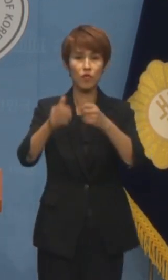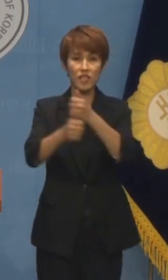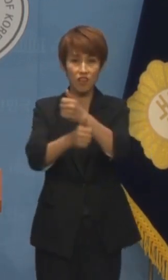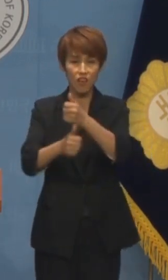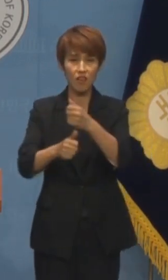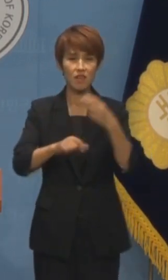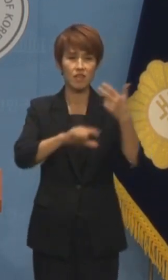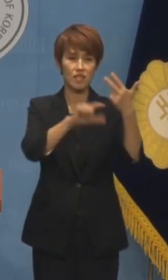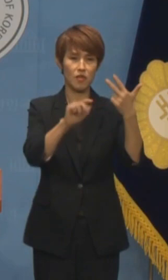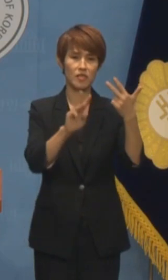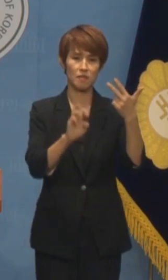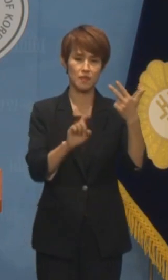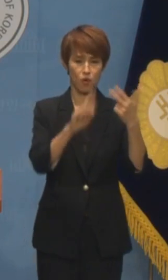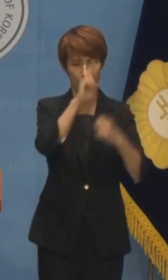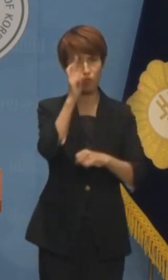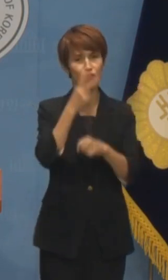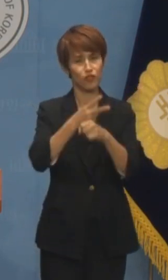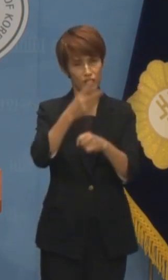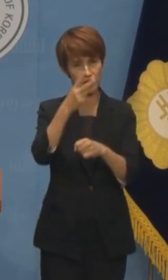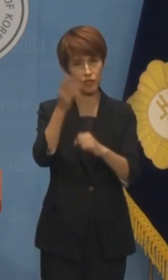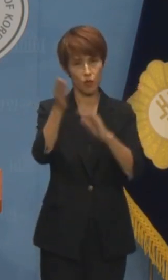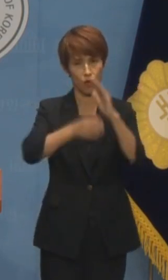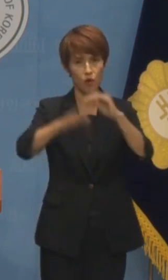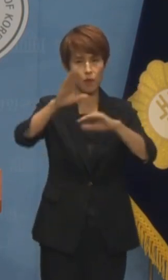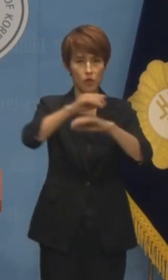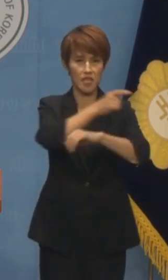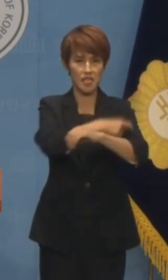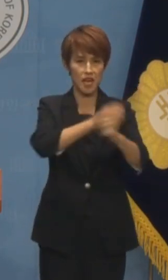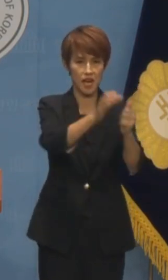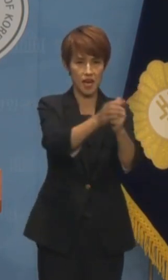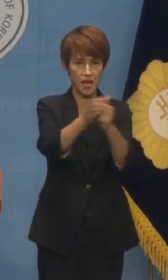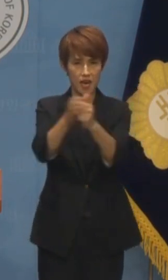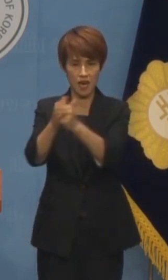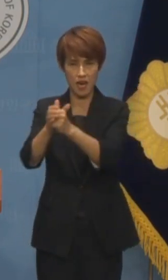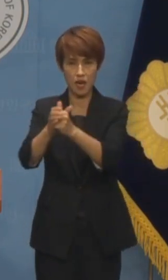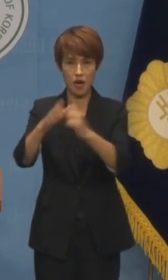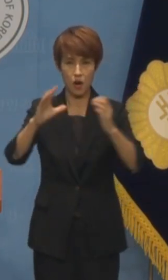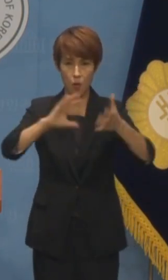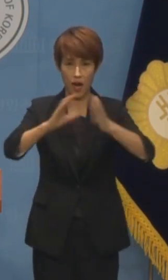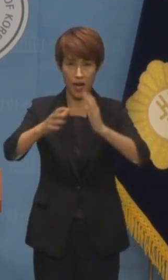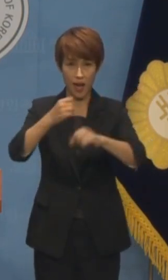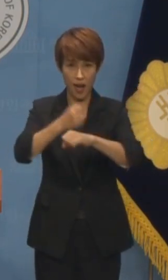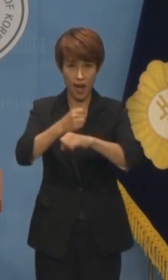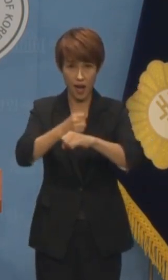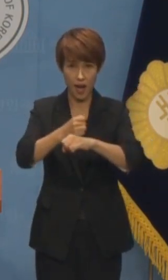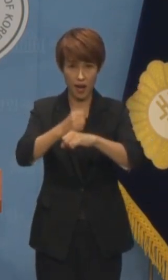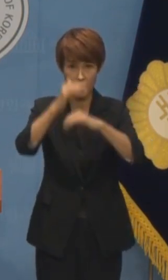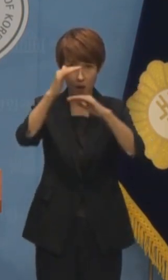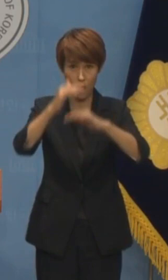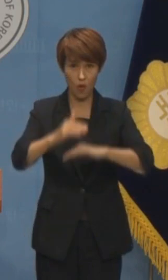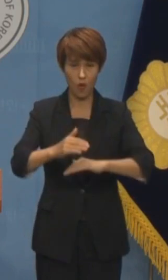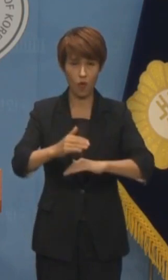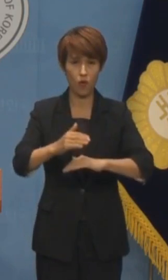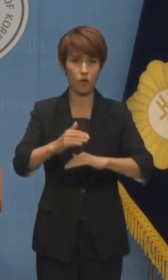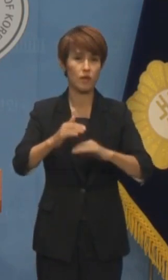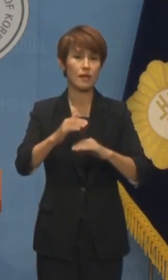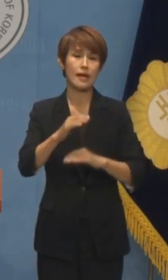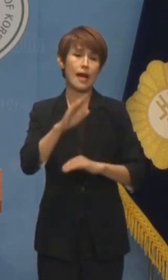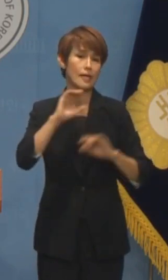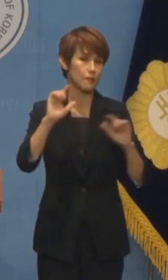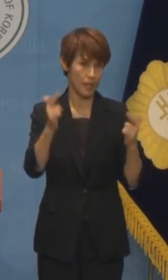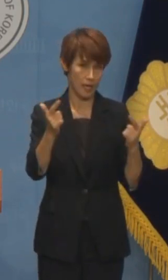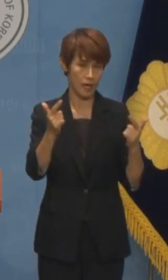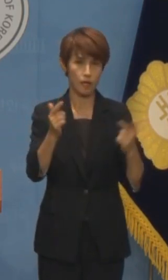방통위에서 7월 31일 오후 2시 공영방송 이사 선임안 의결회의를 개최한다는 내용은 사실과